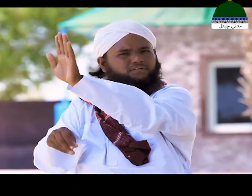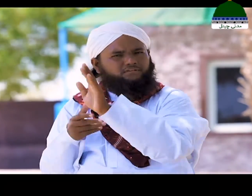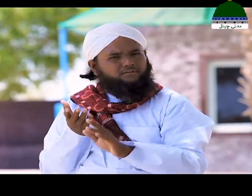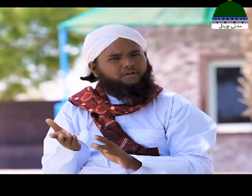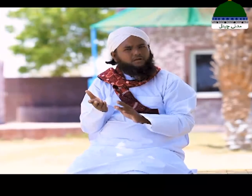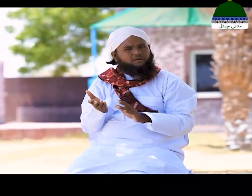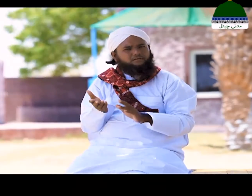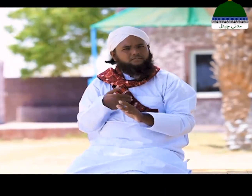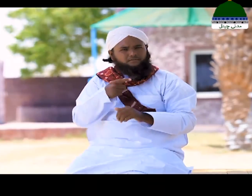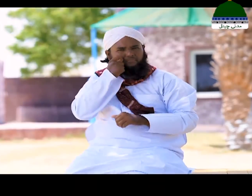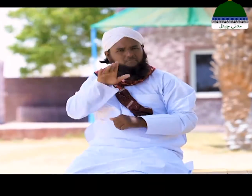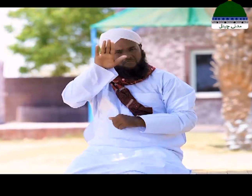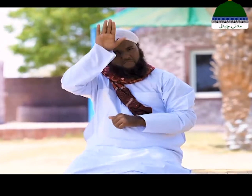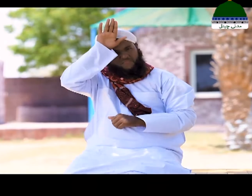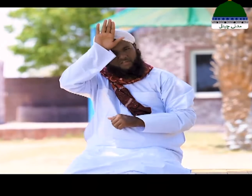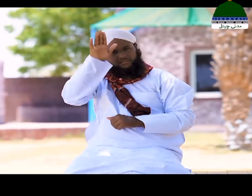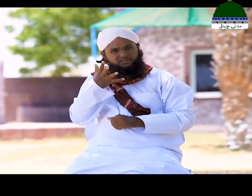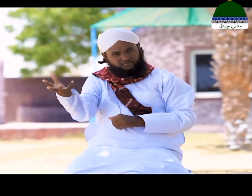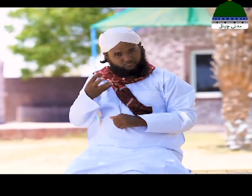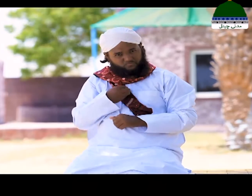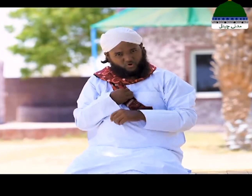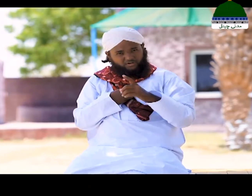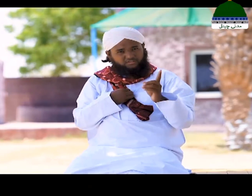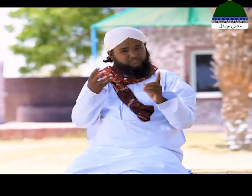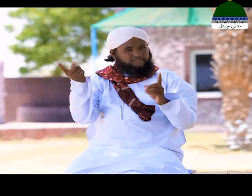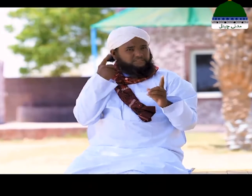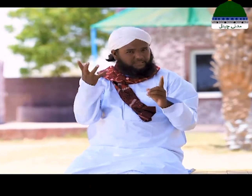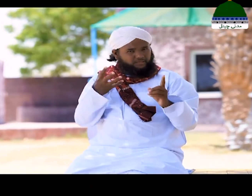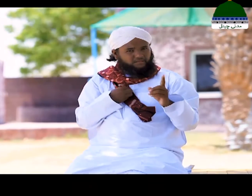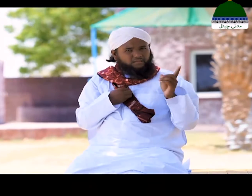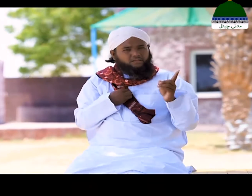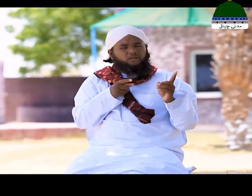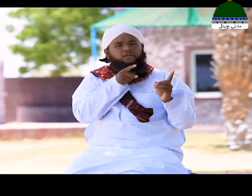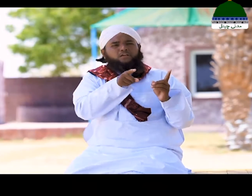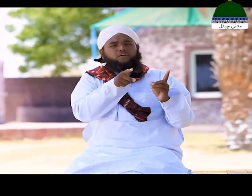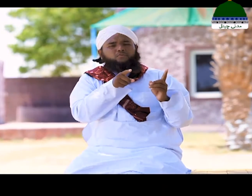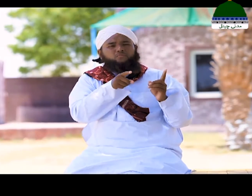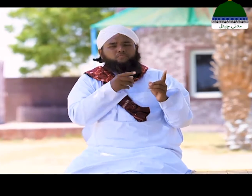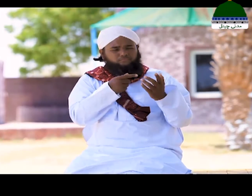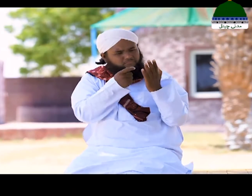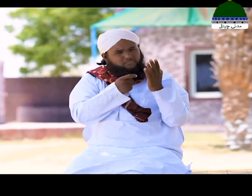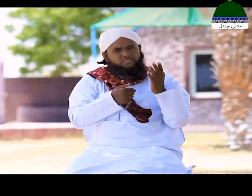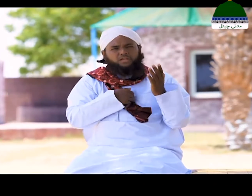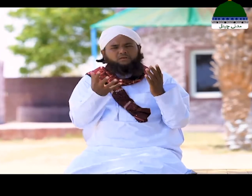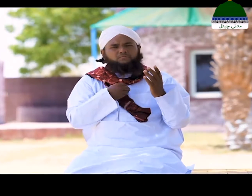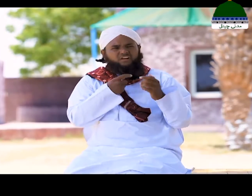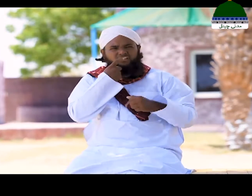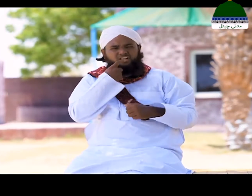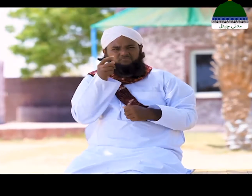گیا۔ بادشاہ نے کہا، اس شخص نے مجھے تمہارے بارے میں بتایا تھا کہ تم میرے متعلق یہ گمان رکھتے ہو کہ میرے منہ سے بدبو آتی